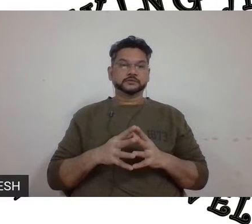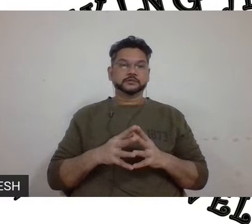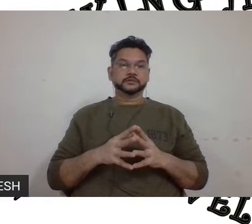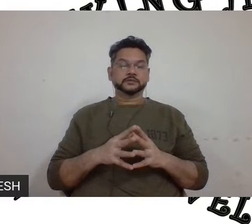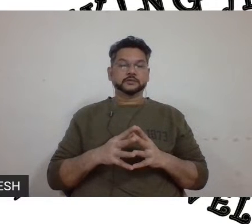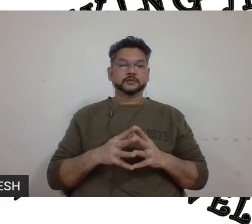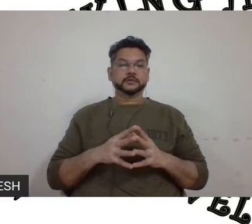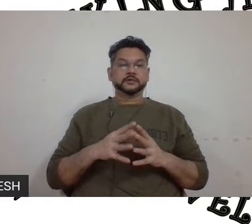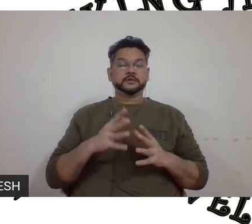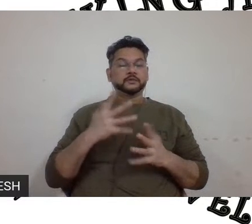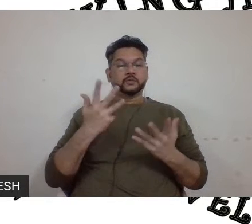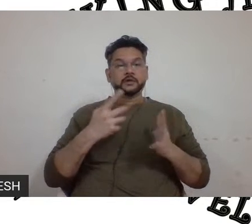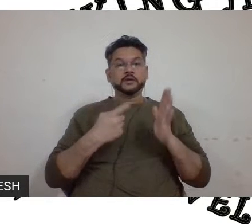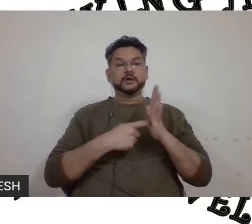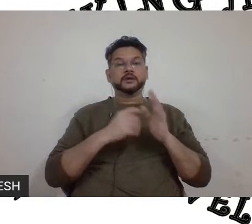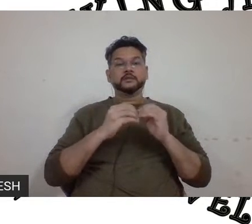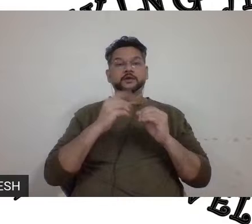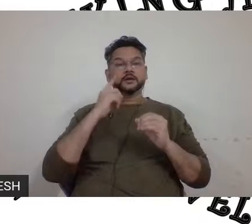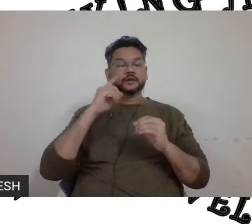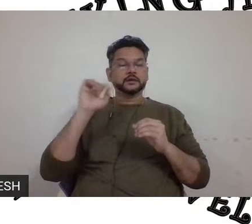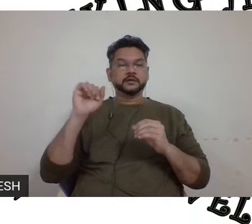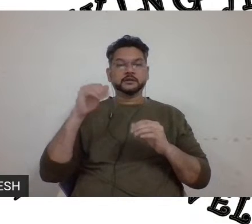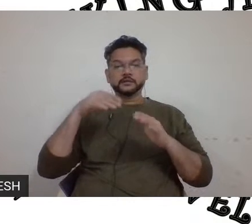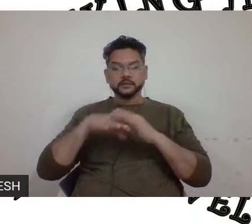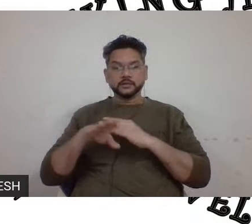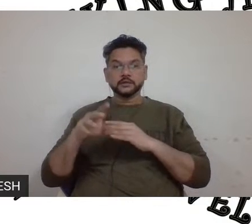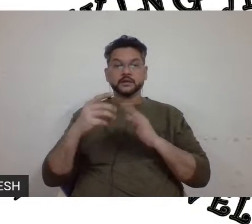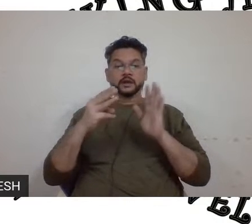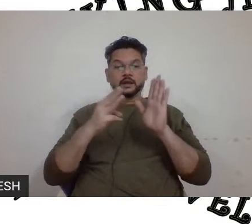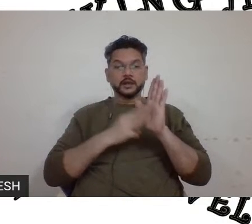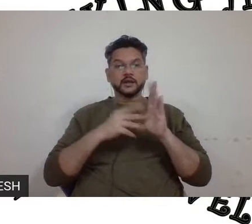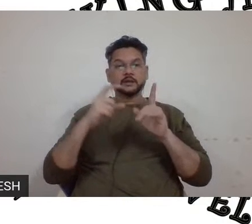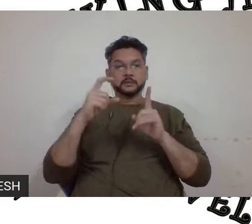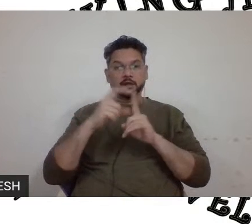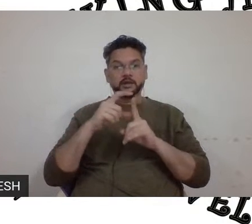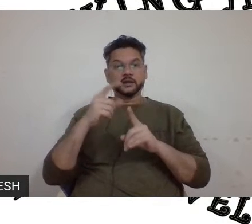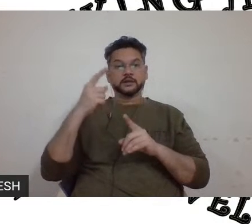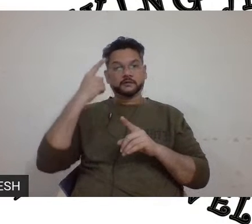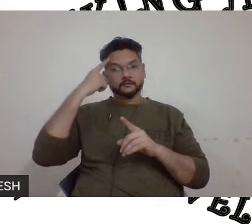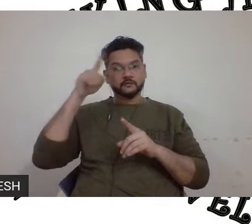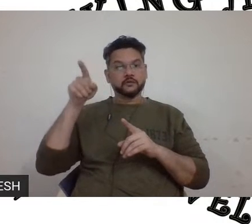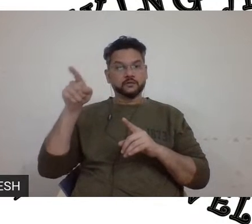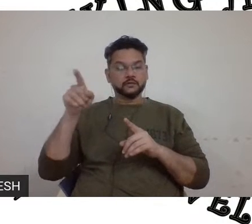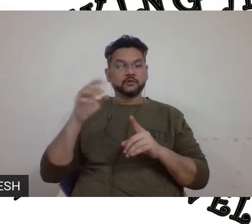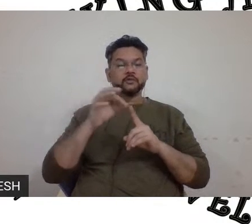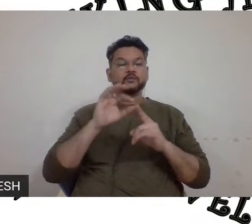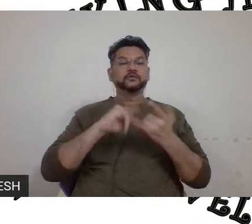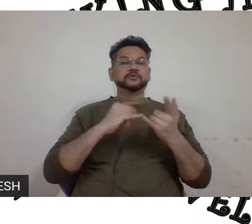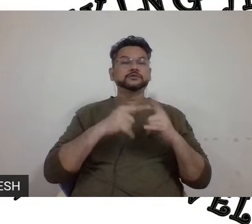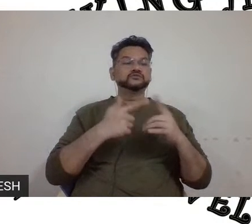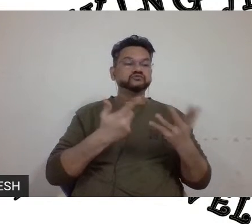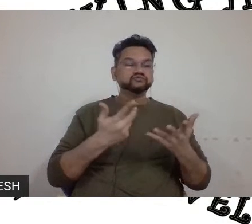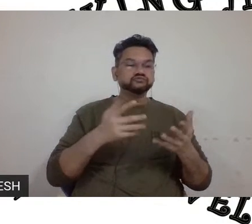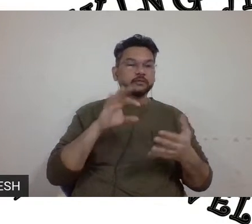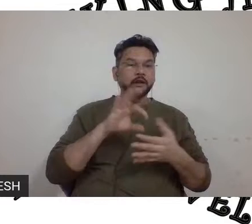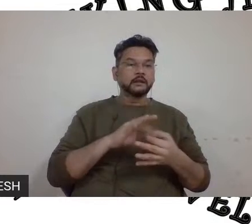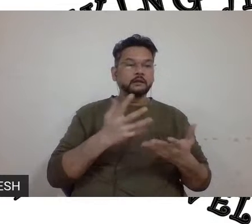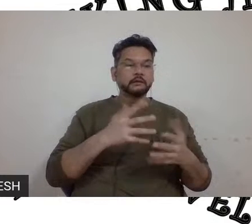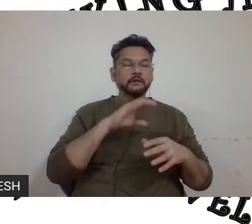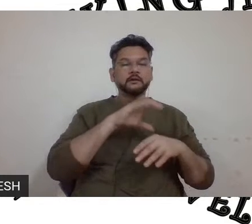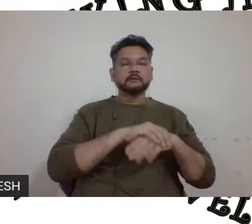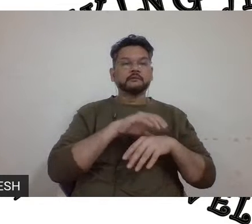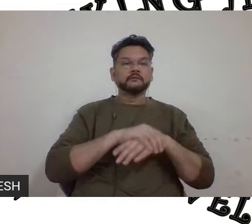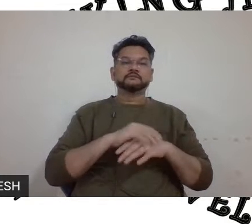कर पा रहे हैं लोग, वो उनके लिए पोस्ट फुलफिल कैसे कर पाएंगे। तो आइडेंटिफिकेशन ऑफ पोस्ट बहुत जरूरी